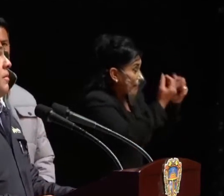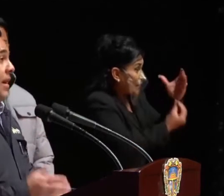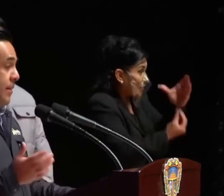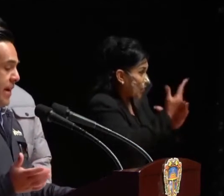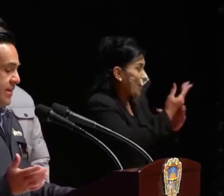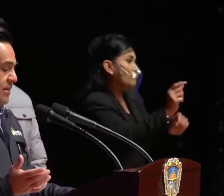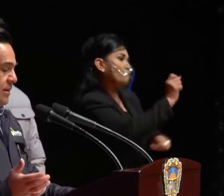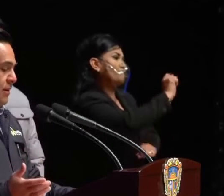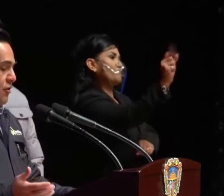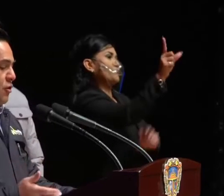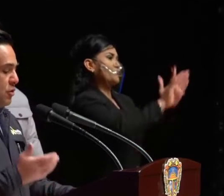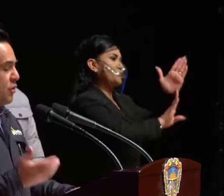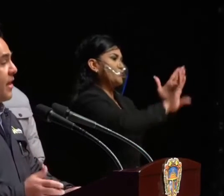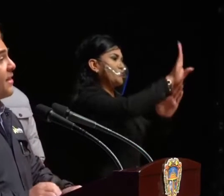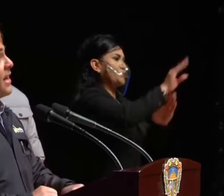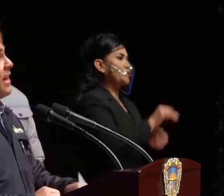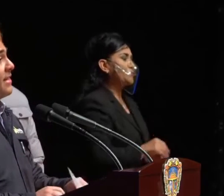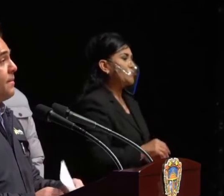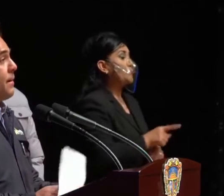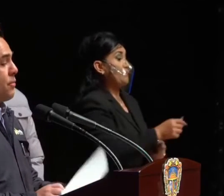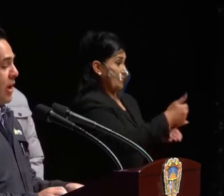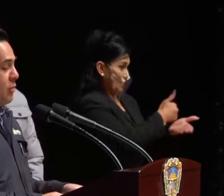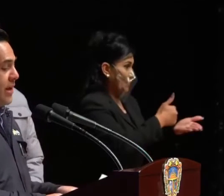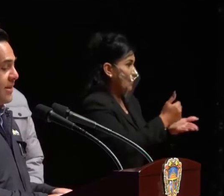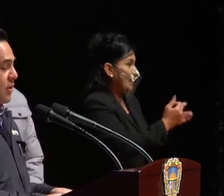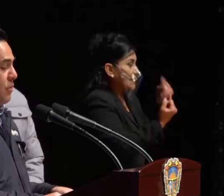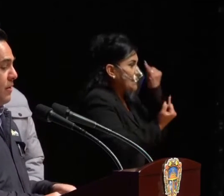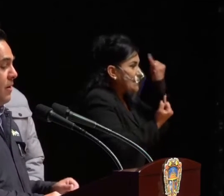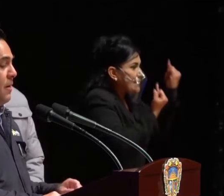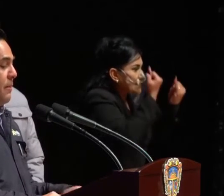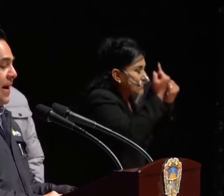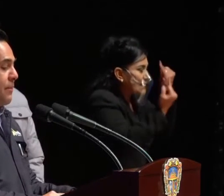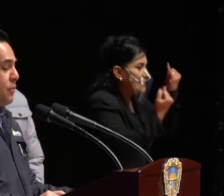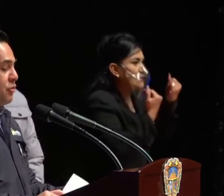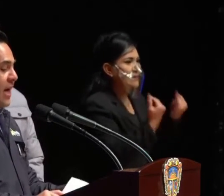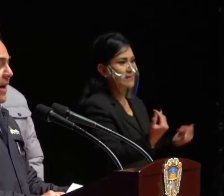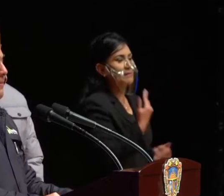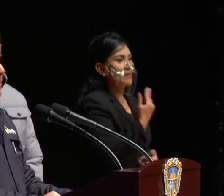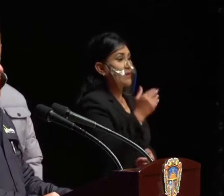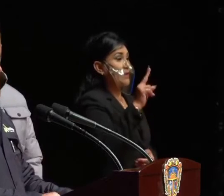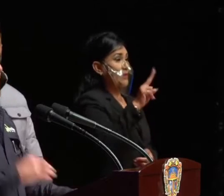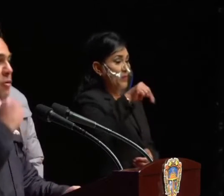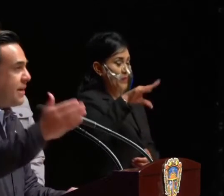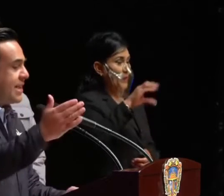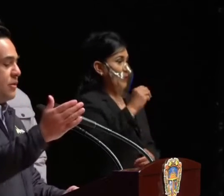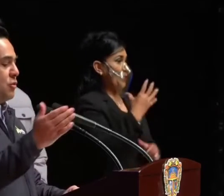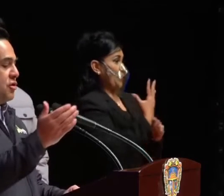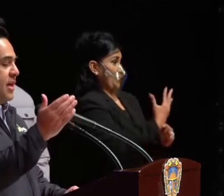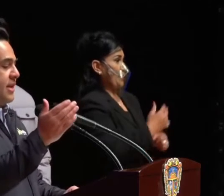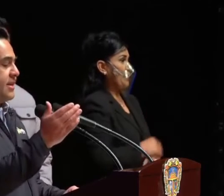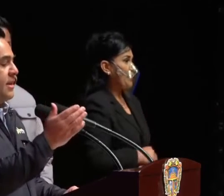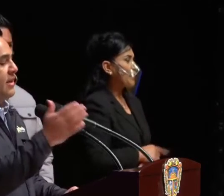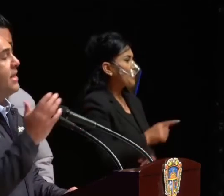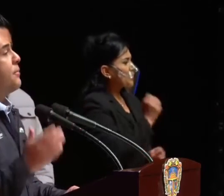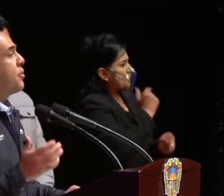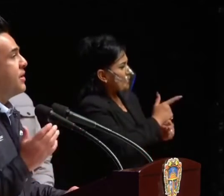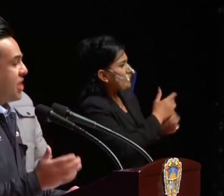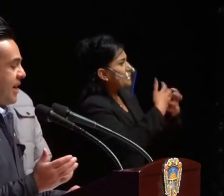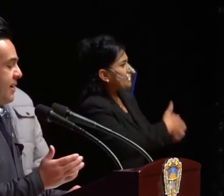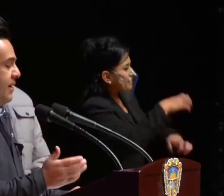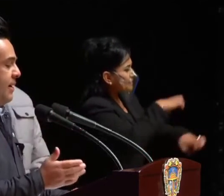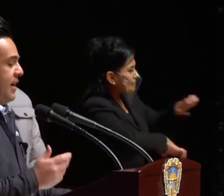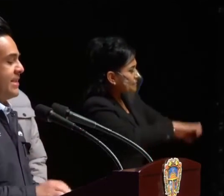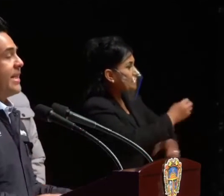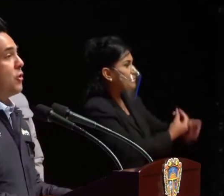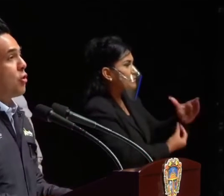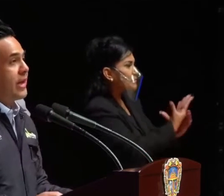reconocido además como ciudad creativa por la UNESCO, para apuntar a nuevas industrias y